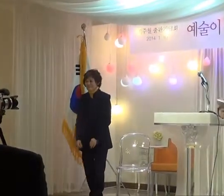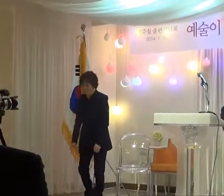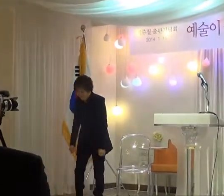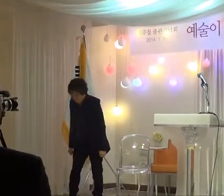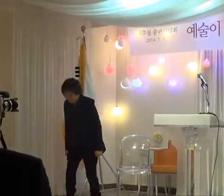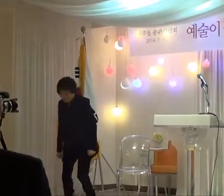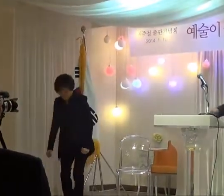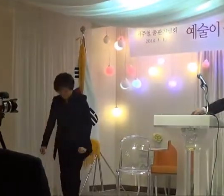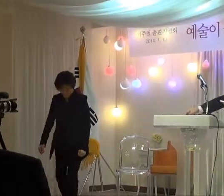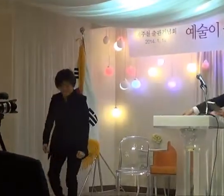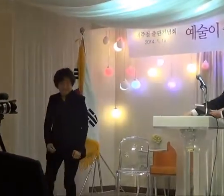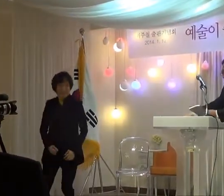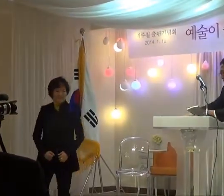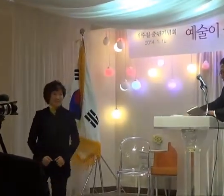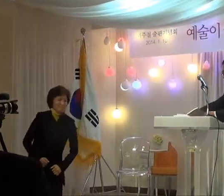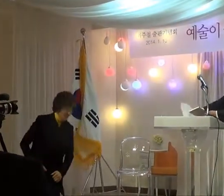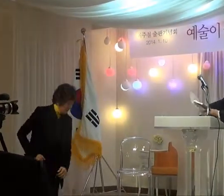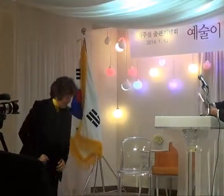네, 고생하셨습니다.